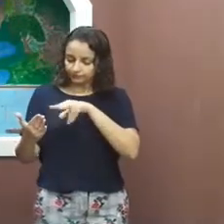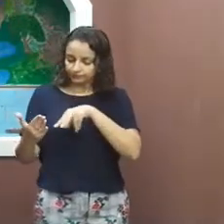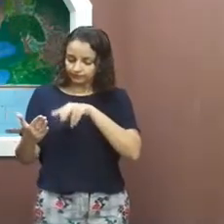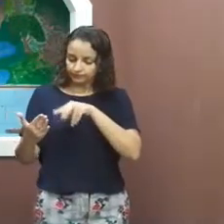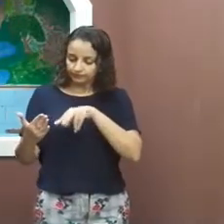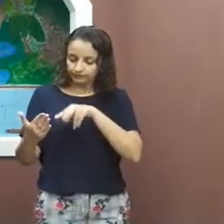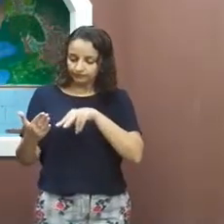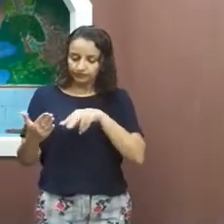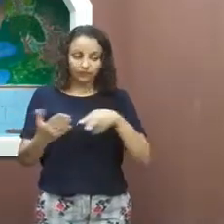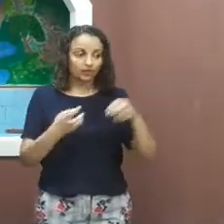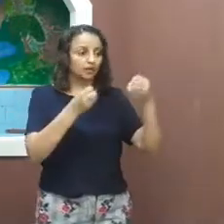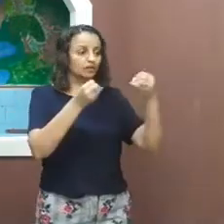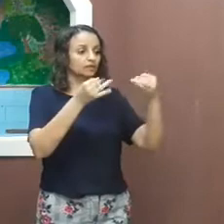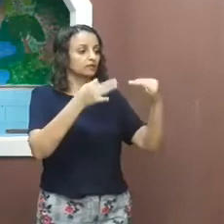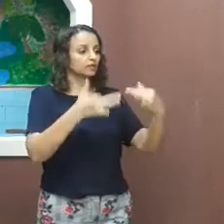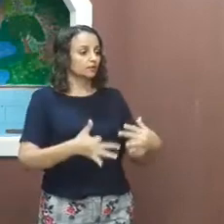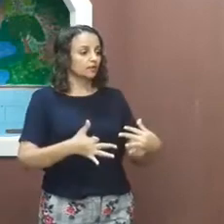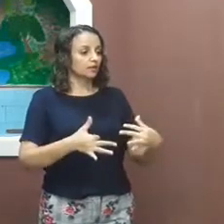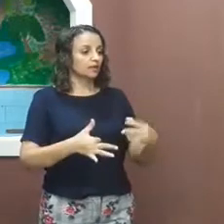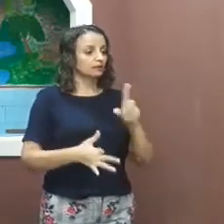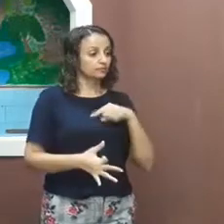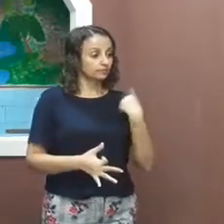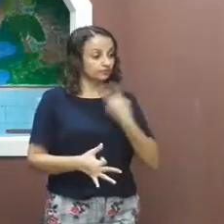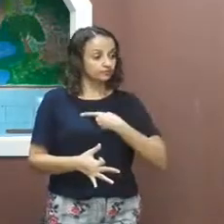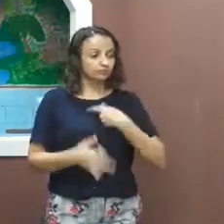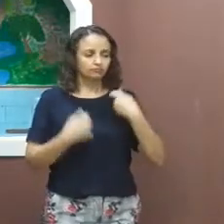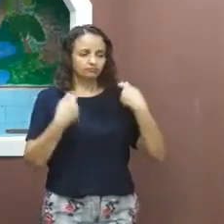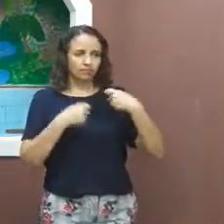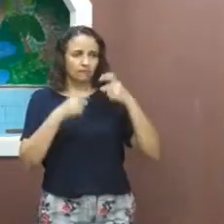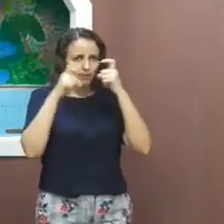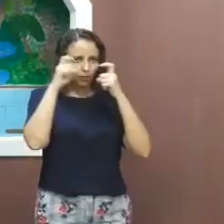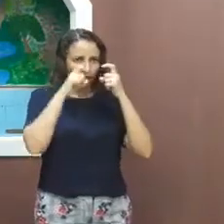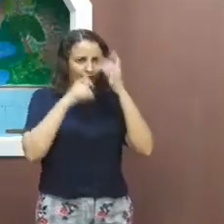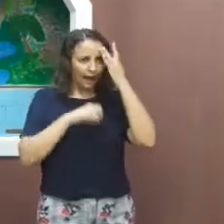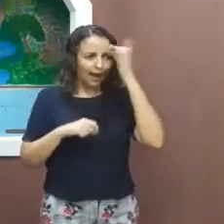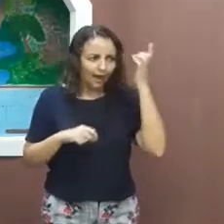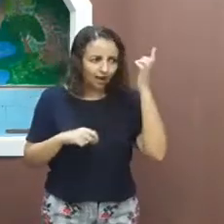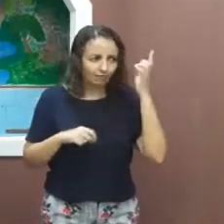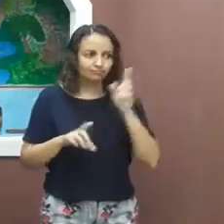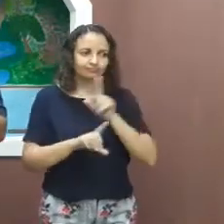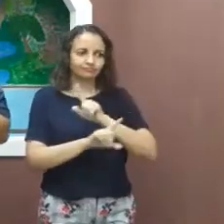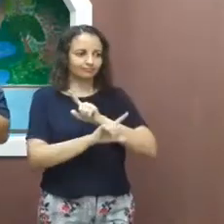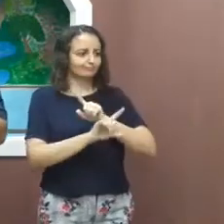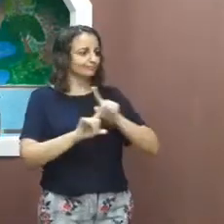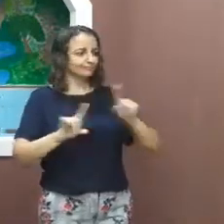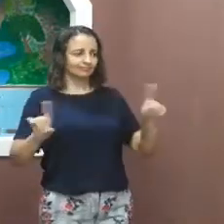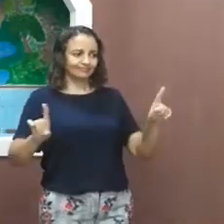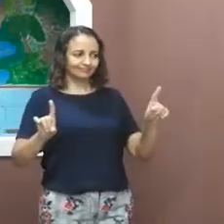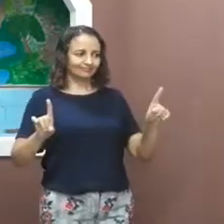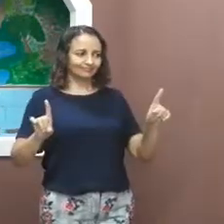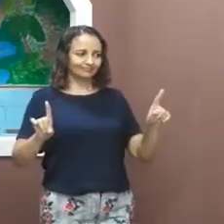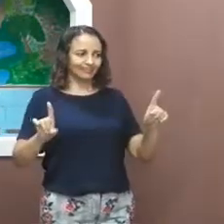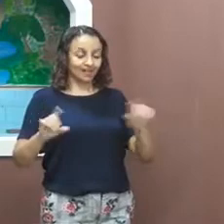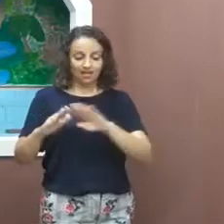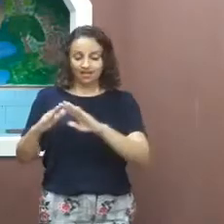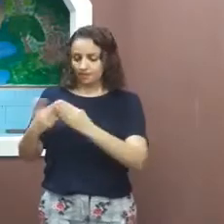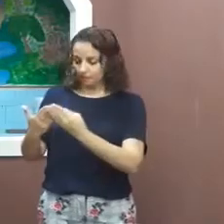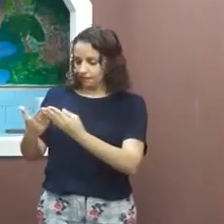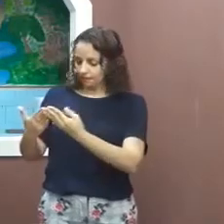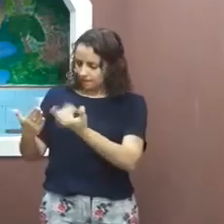que diz para a gente se preocupar com o dia de amanhã. É isso que a palavra de Deus manda?